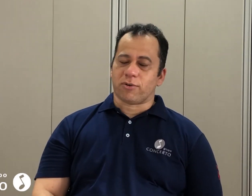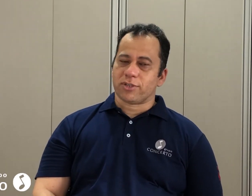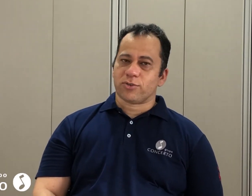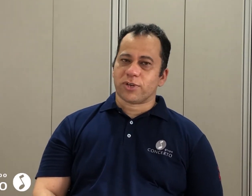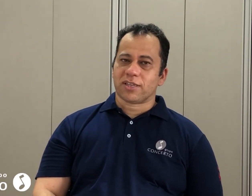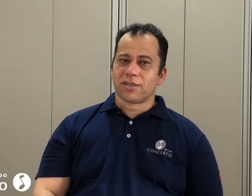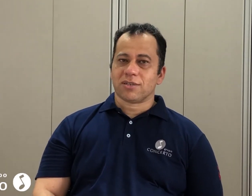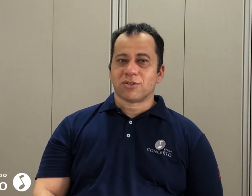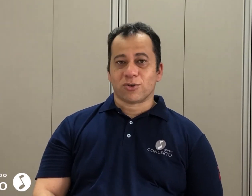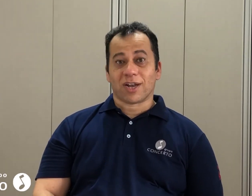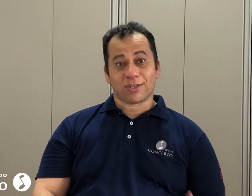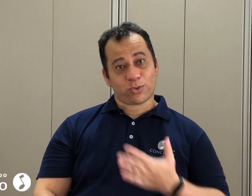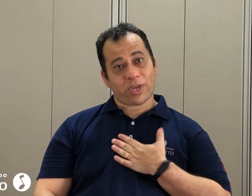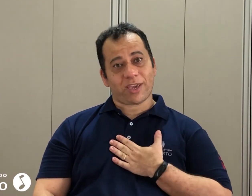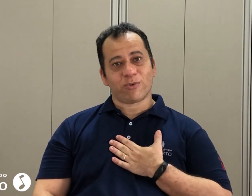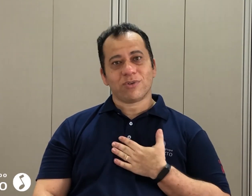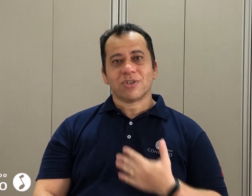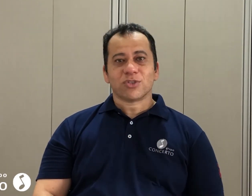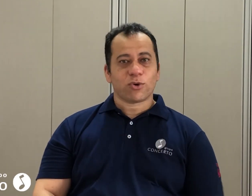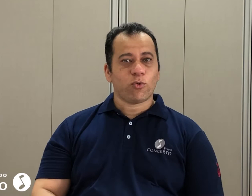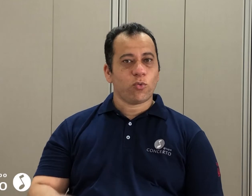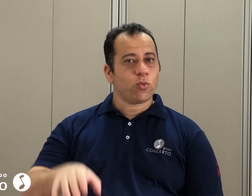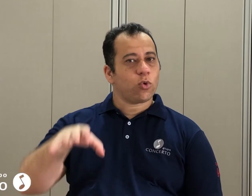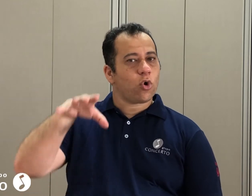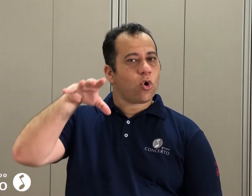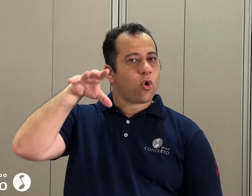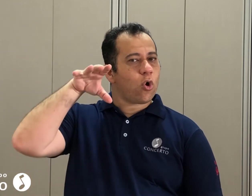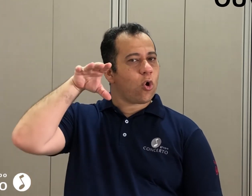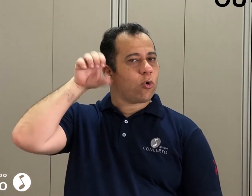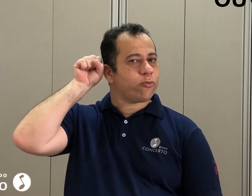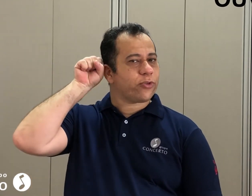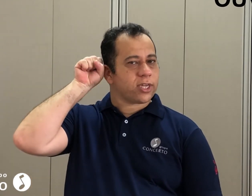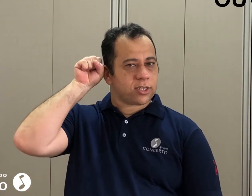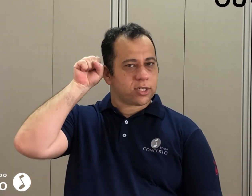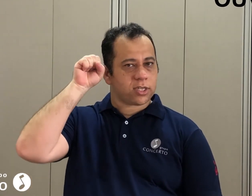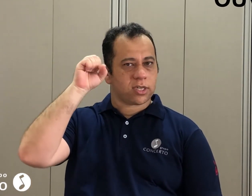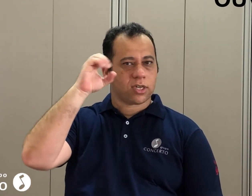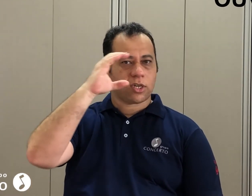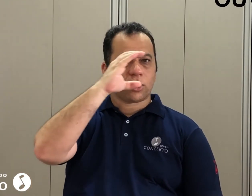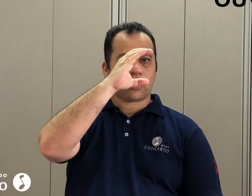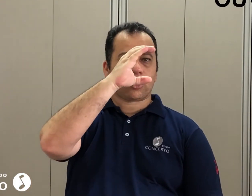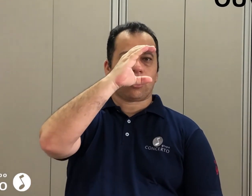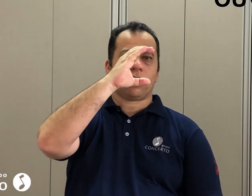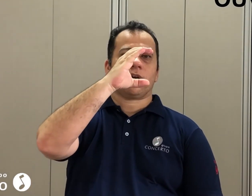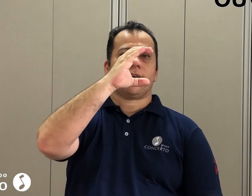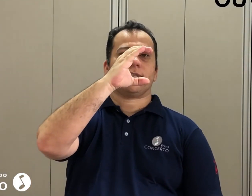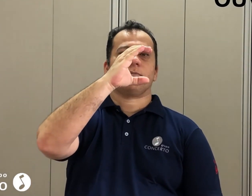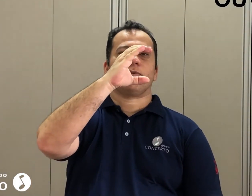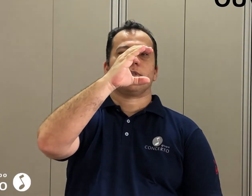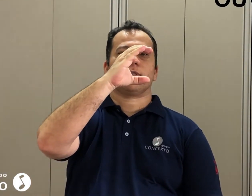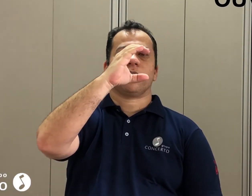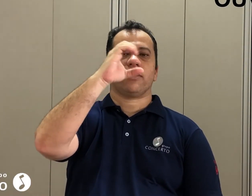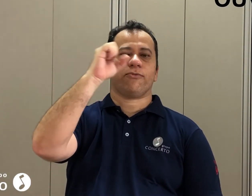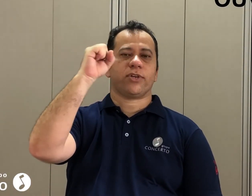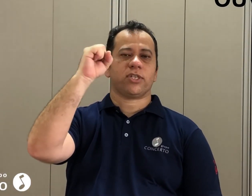é surda, no caso eu, sou um ouvinte. Só essa mão em C